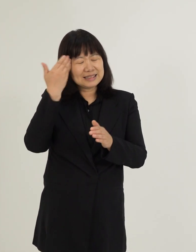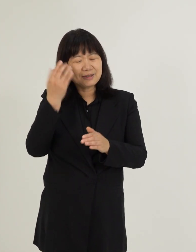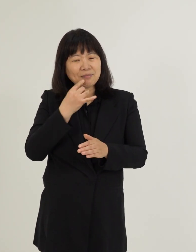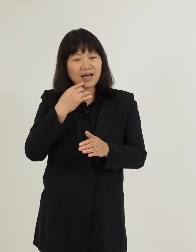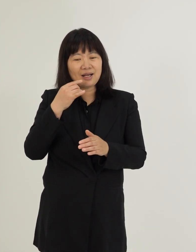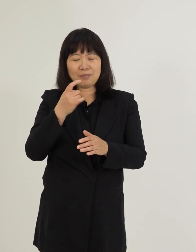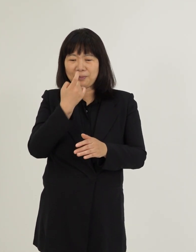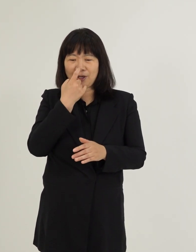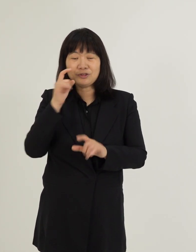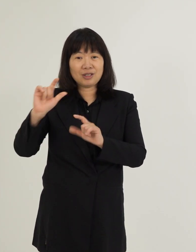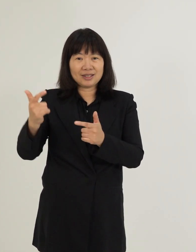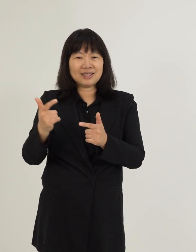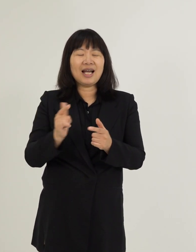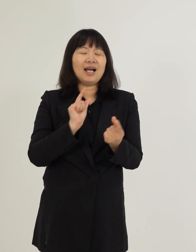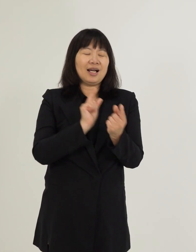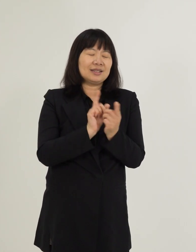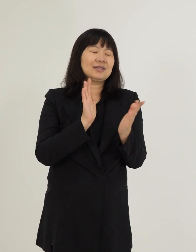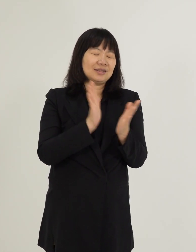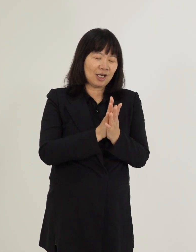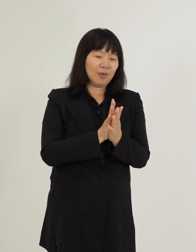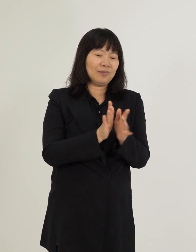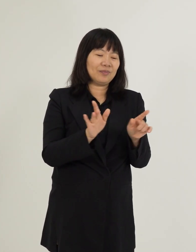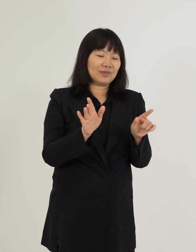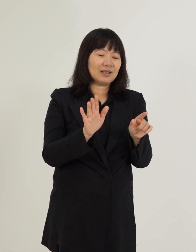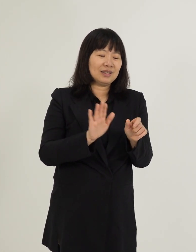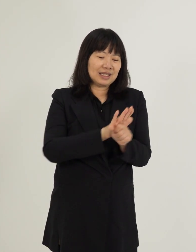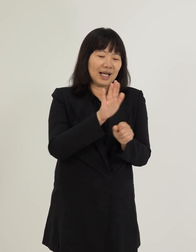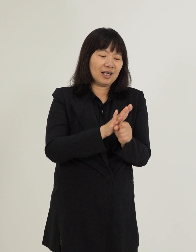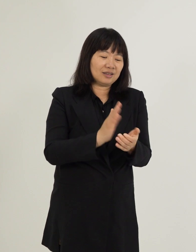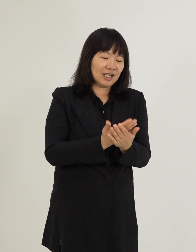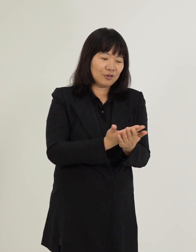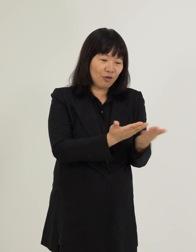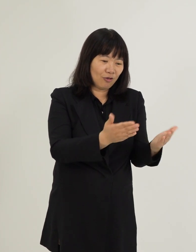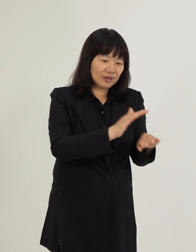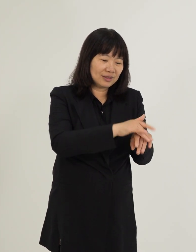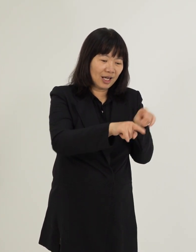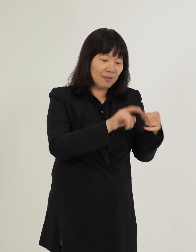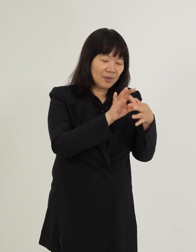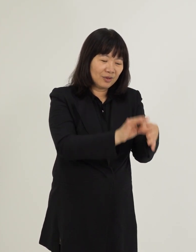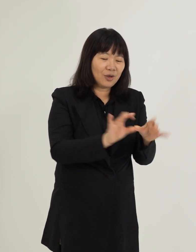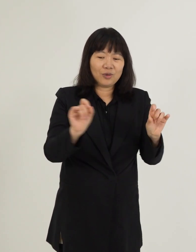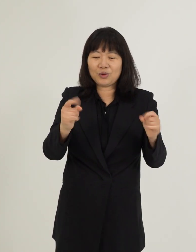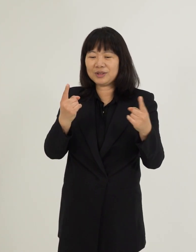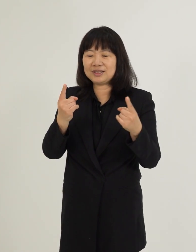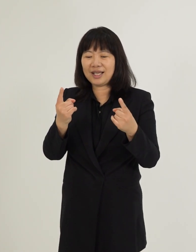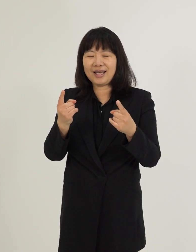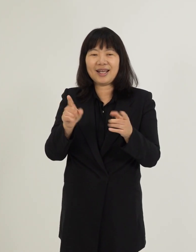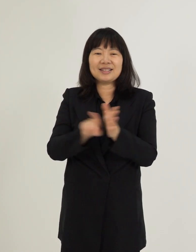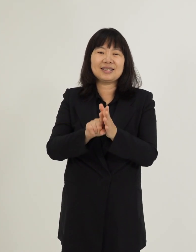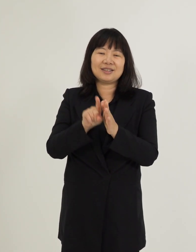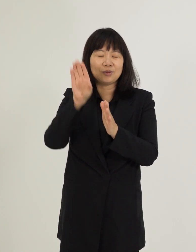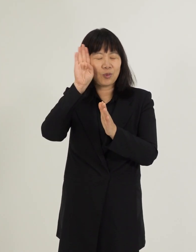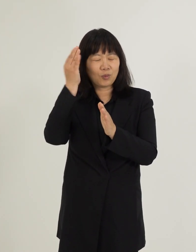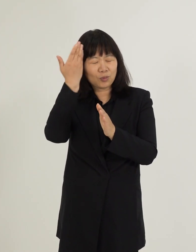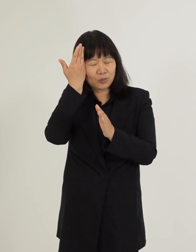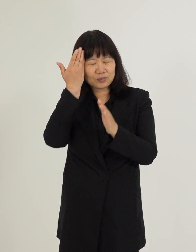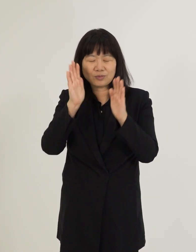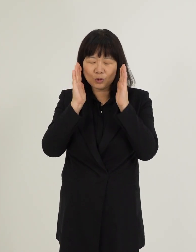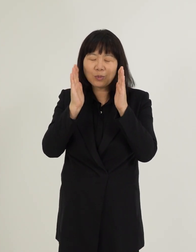얼마나 난 세상에 이런 또라이 같은 신학교가 있나 싶을 정도로 충격을 받았어요.